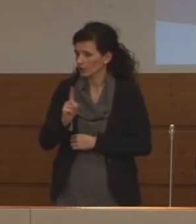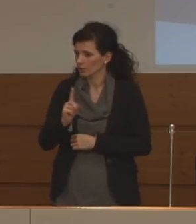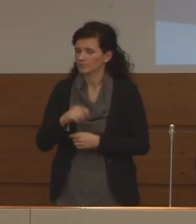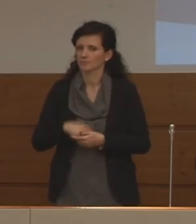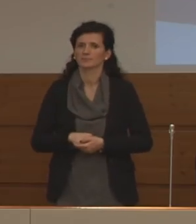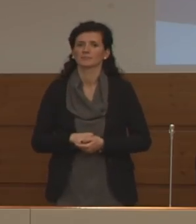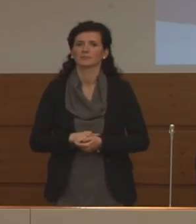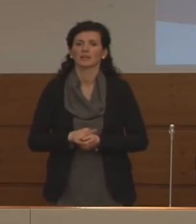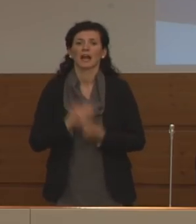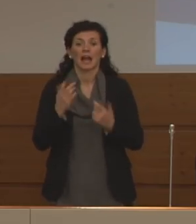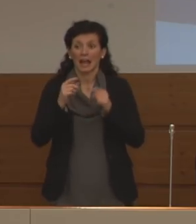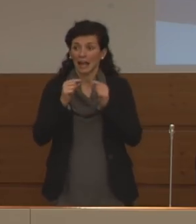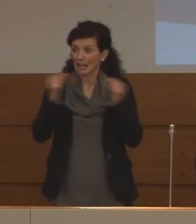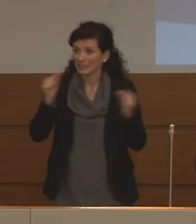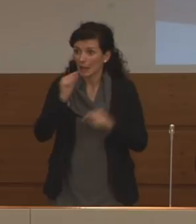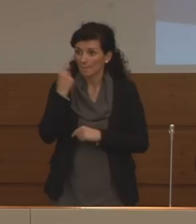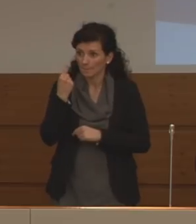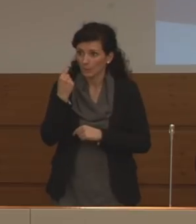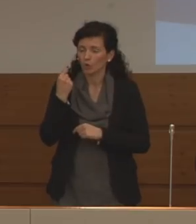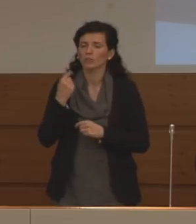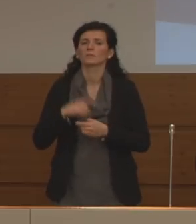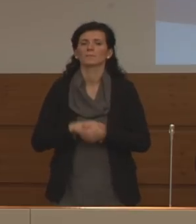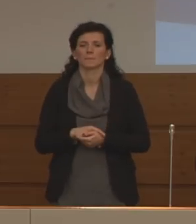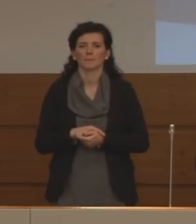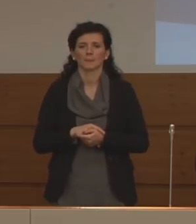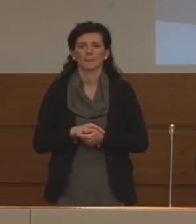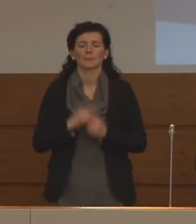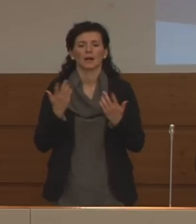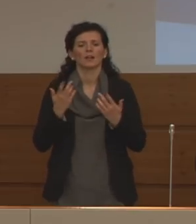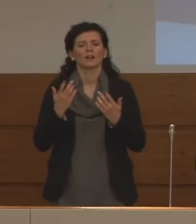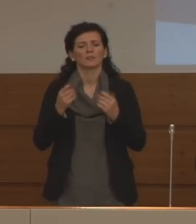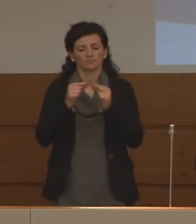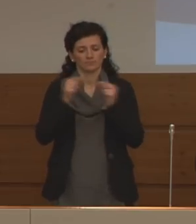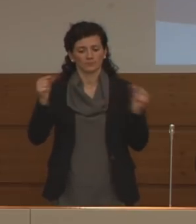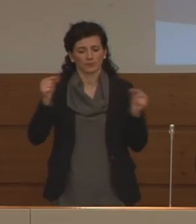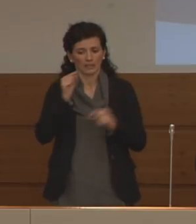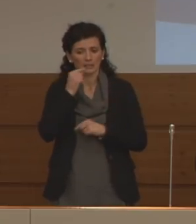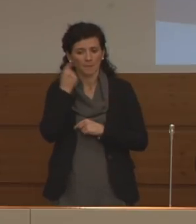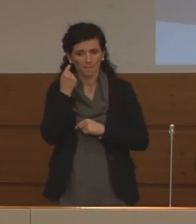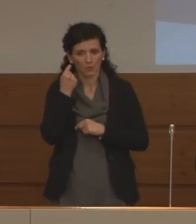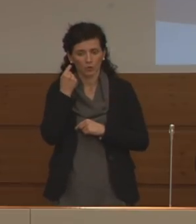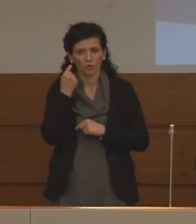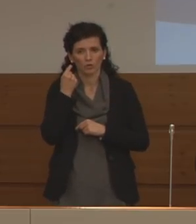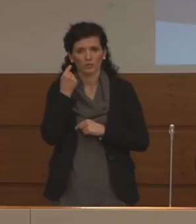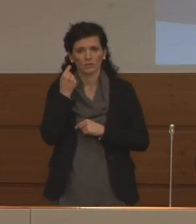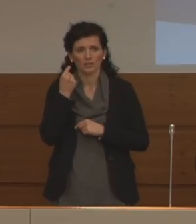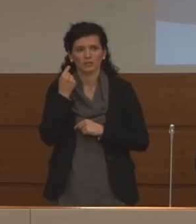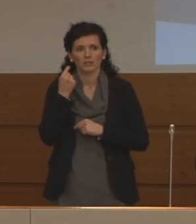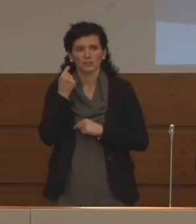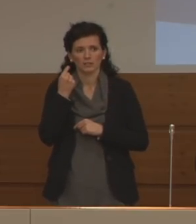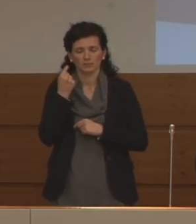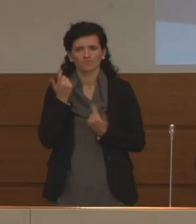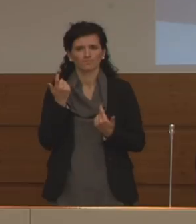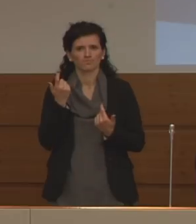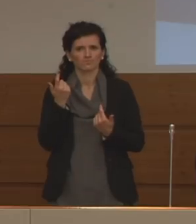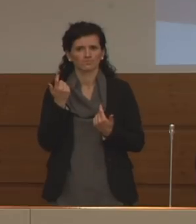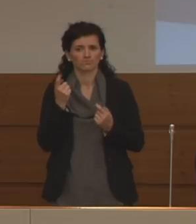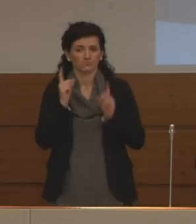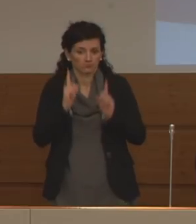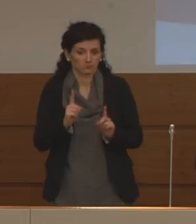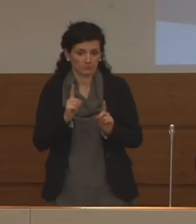sui tamponi allora sui tamponi credo che quello che costa a me delle